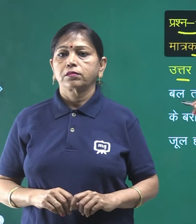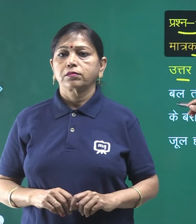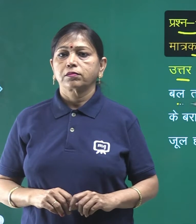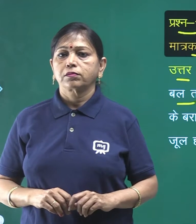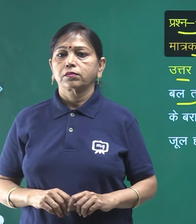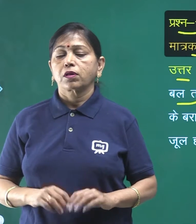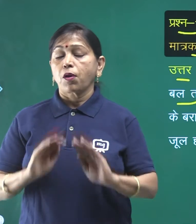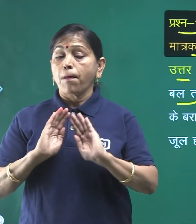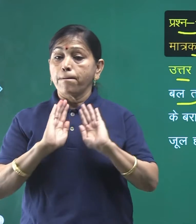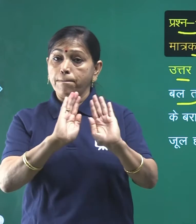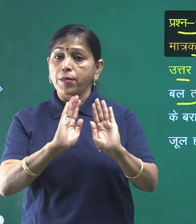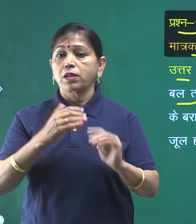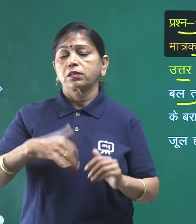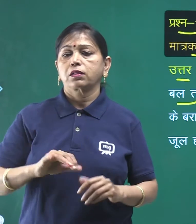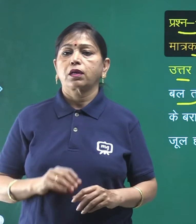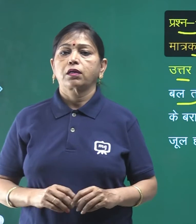बल तथा